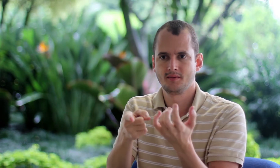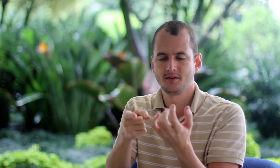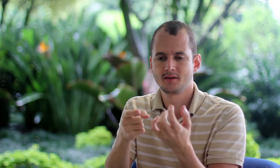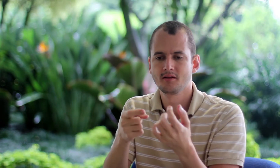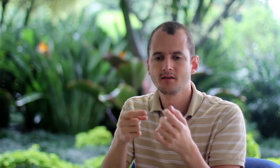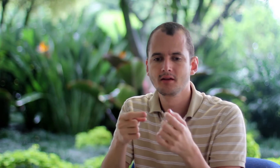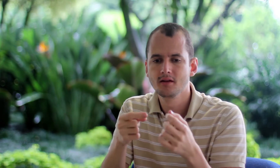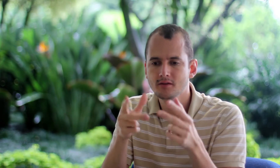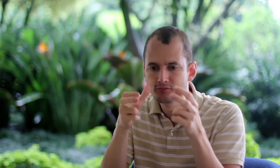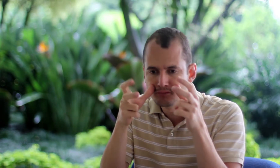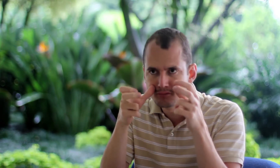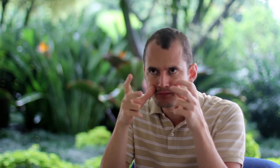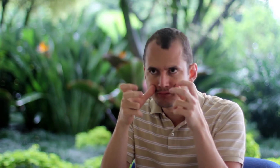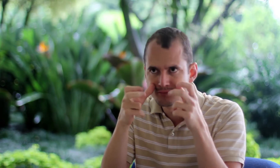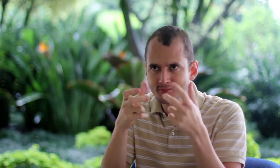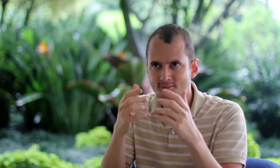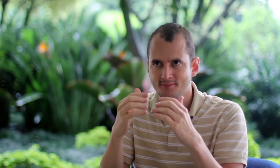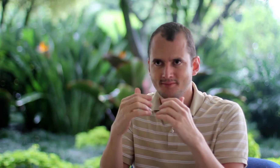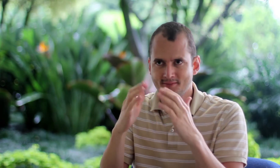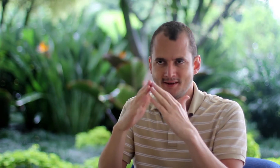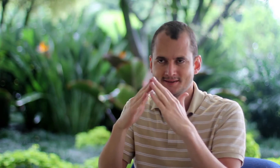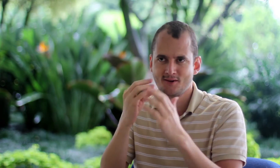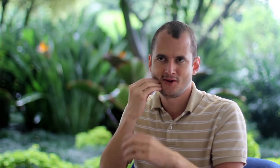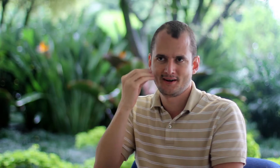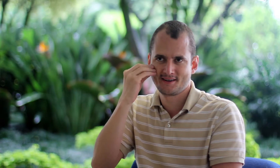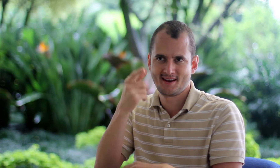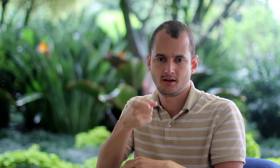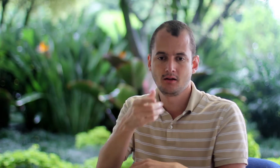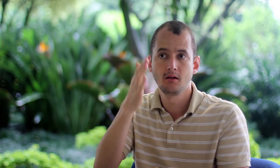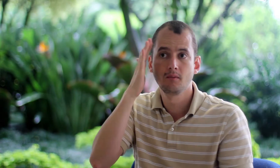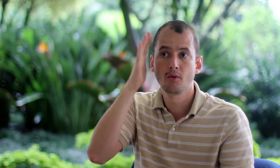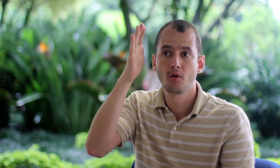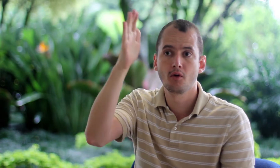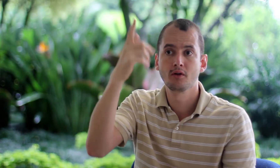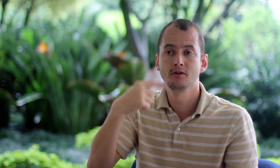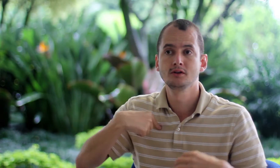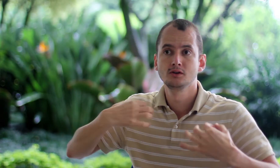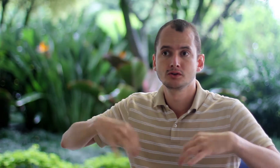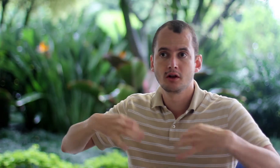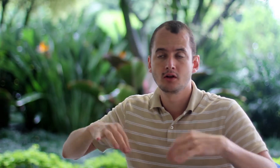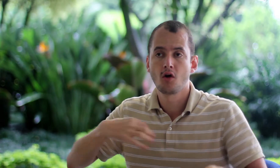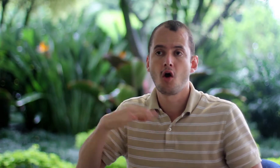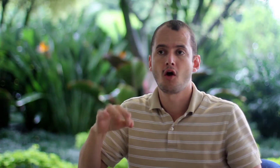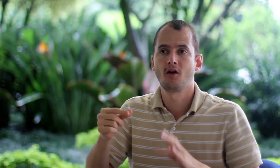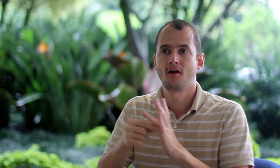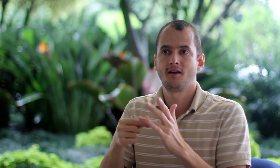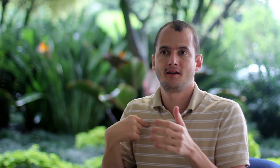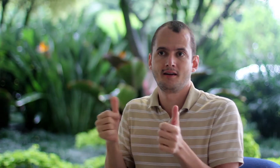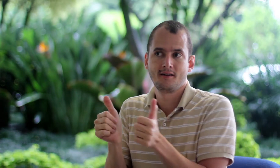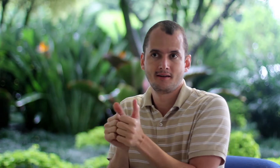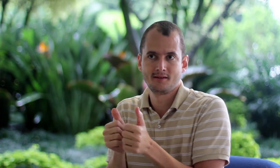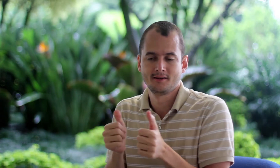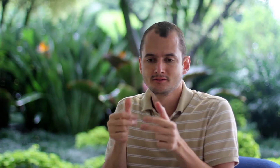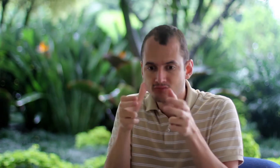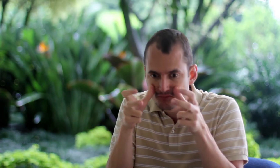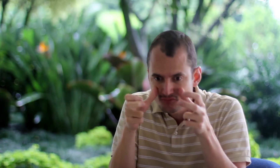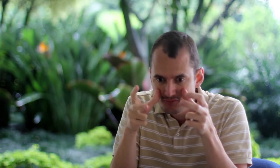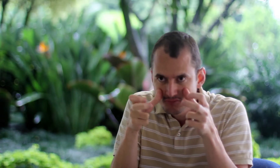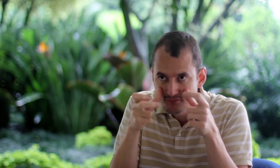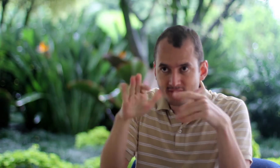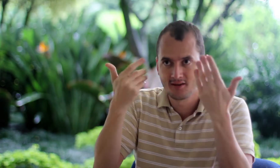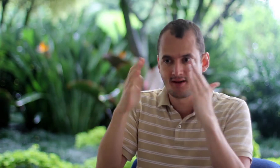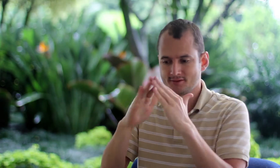hice la tecnología en el SENA de chef. Entonces he estado como haciéndolo,